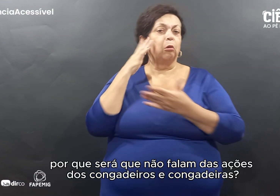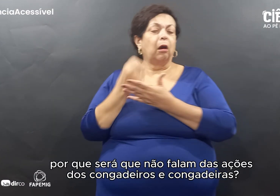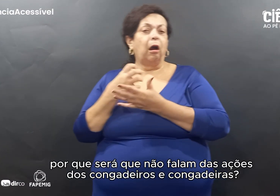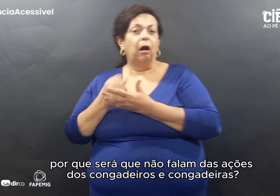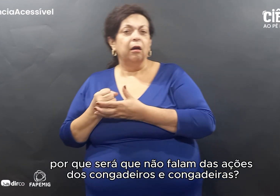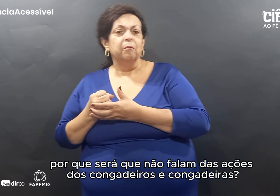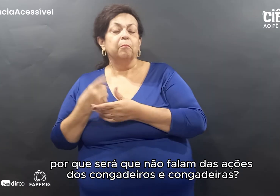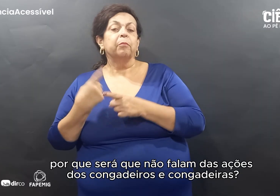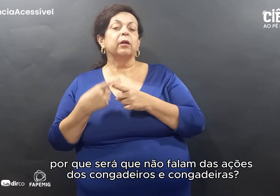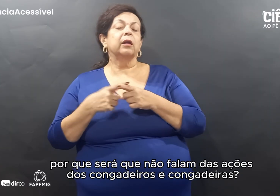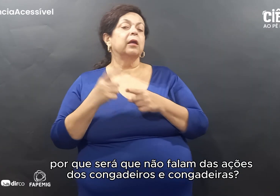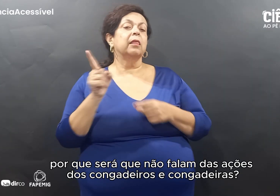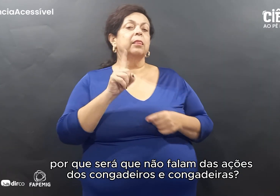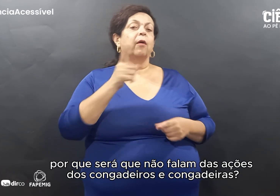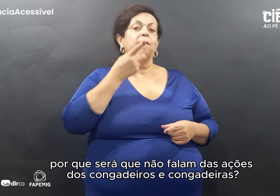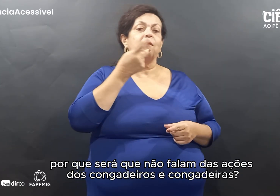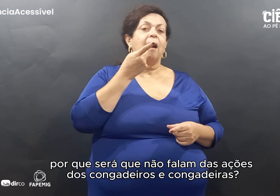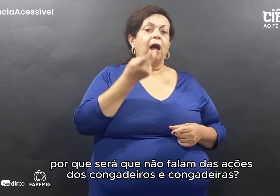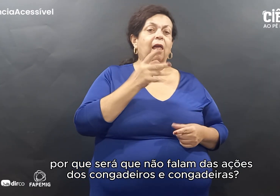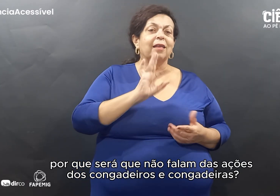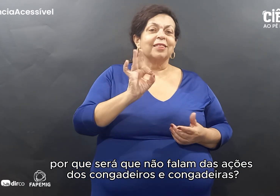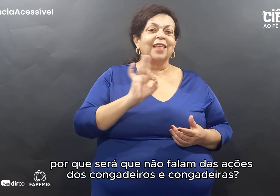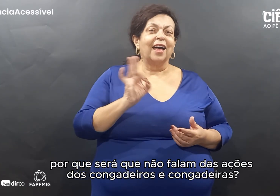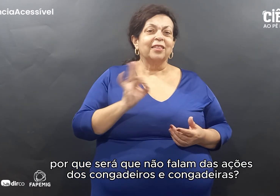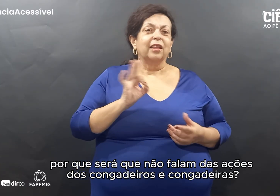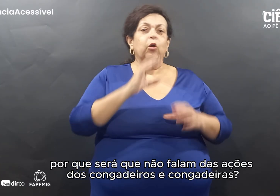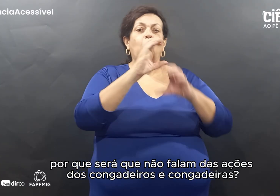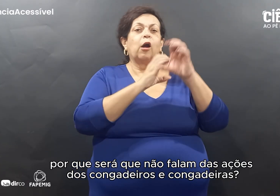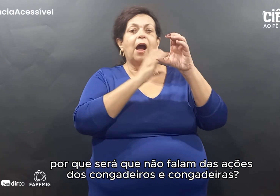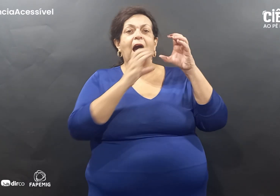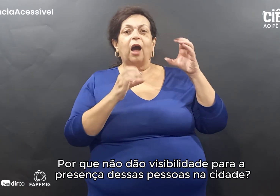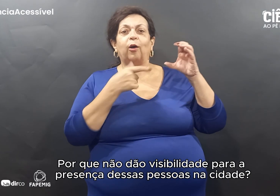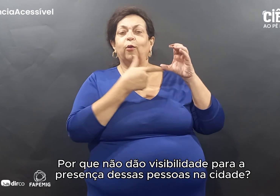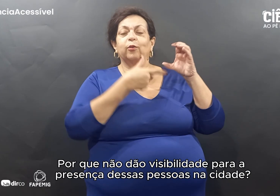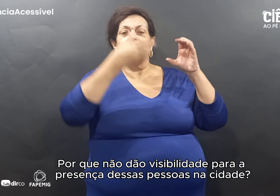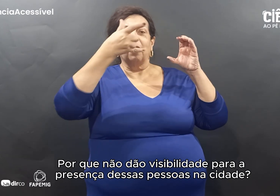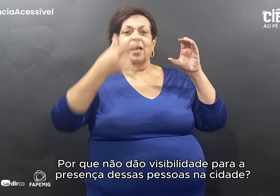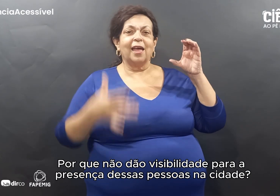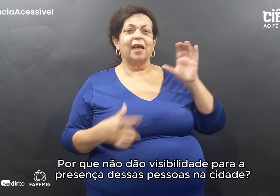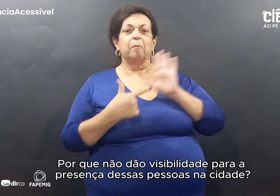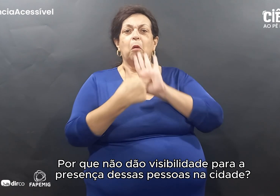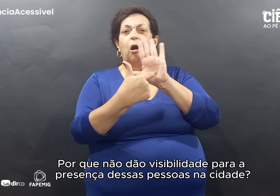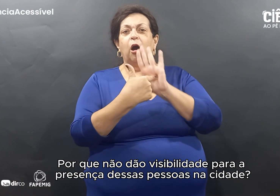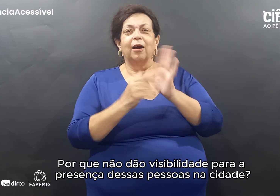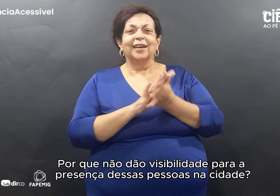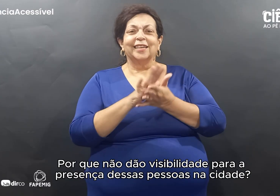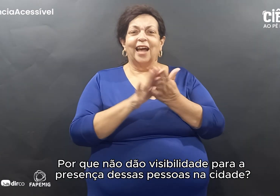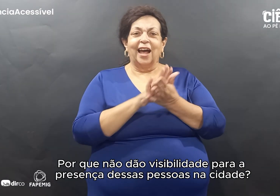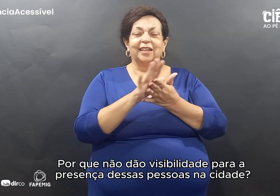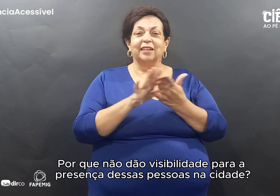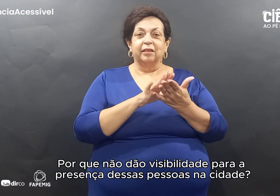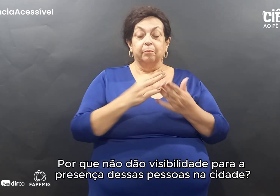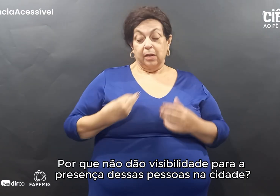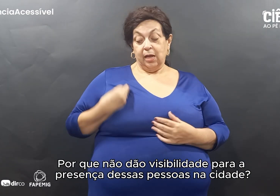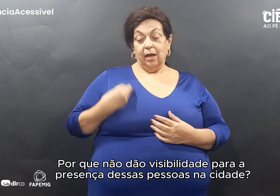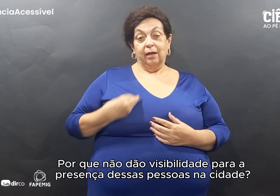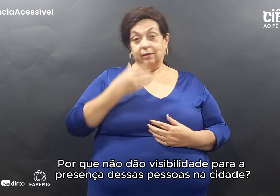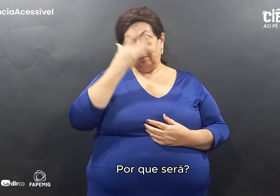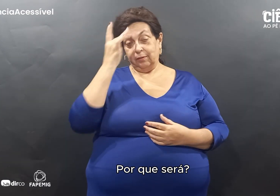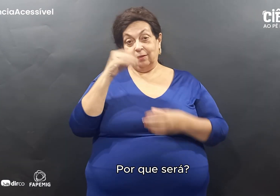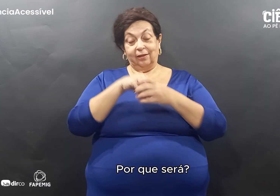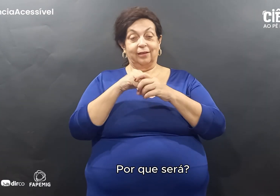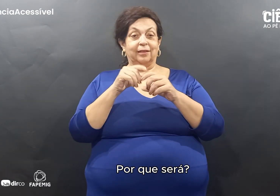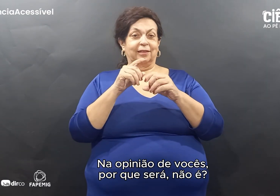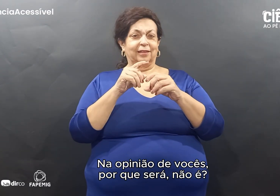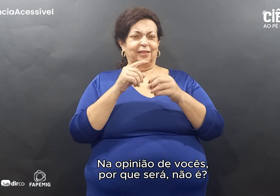que não falam das ações dos congadeiros e congadeiras? Por que não dão visibilidade para a presença dessas pessoas na cidade?